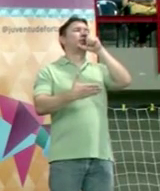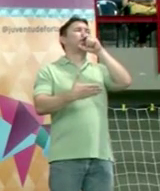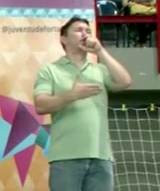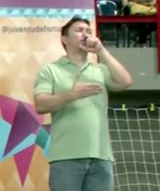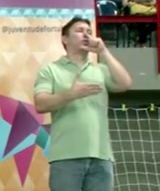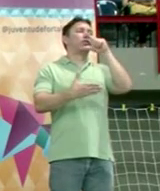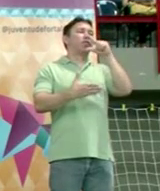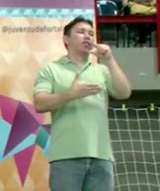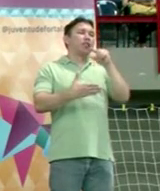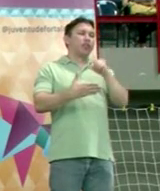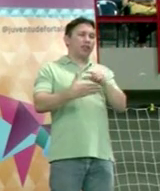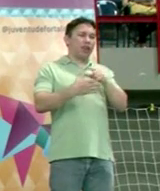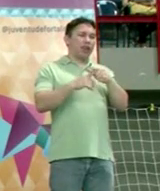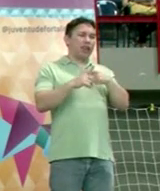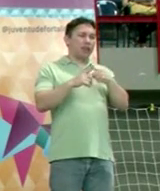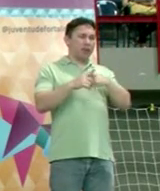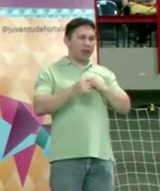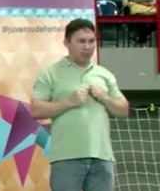interior do pote.